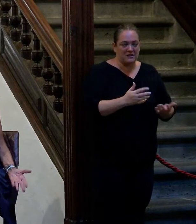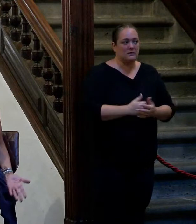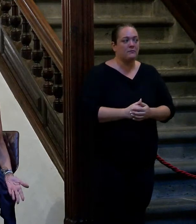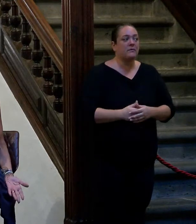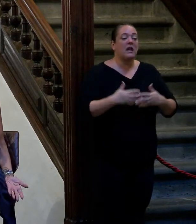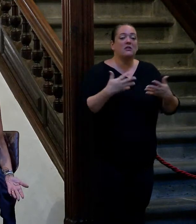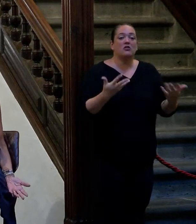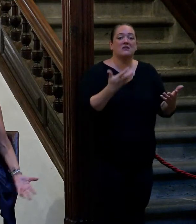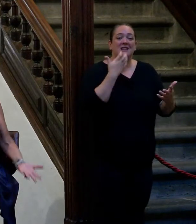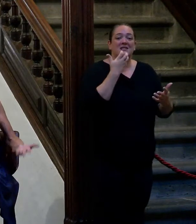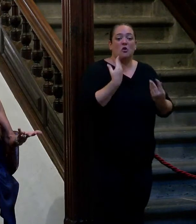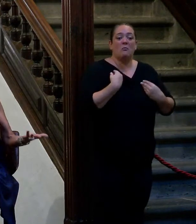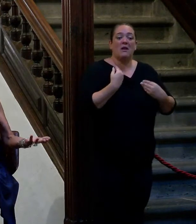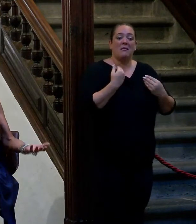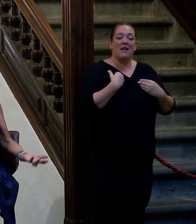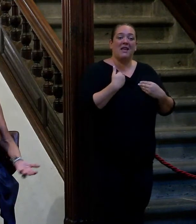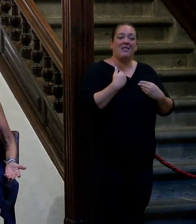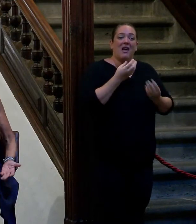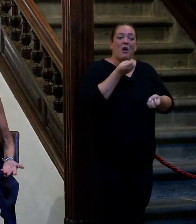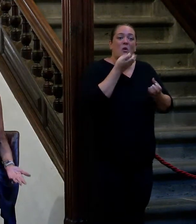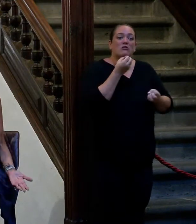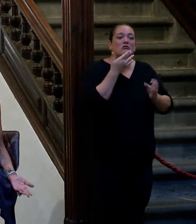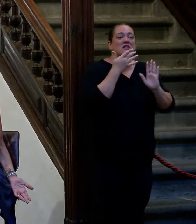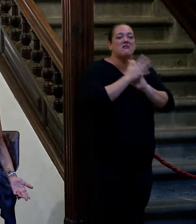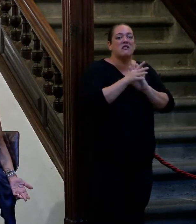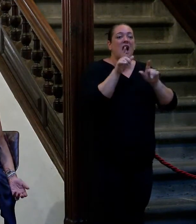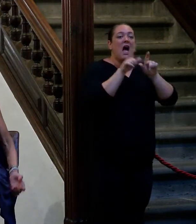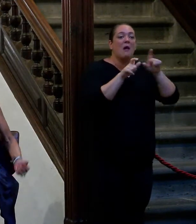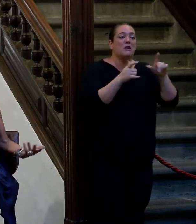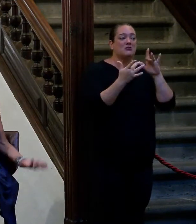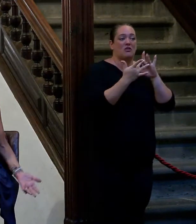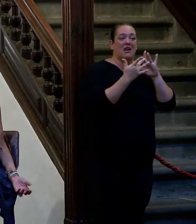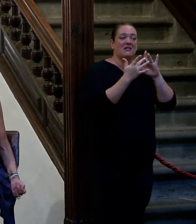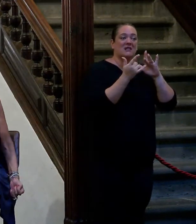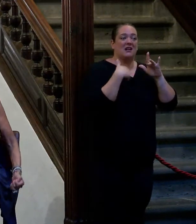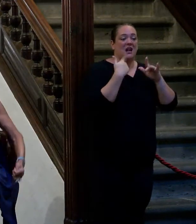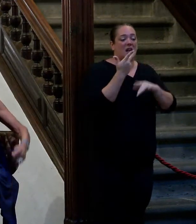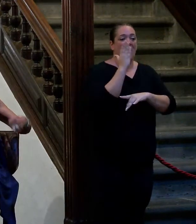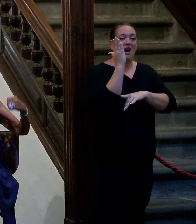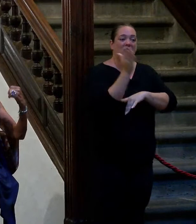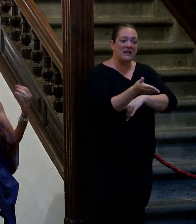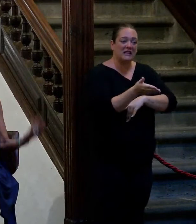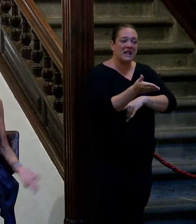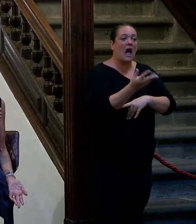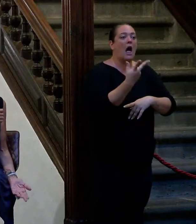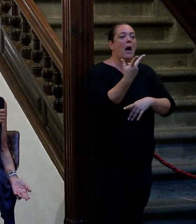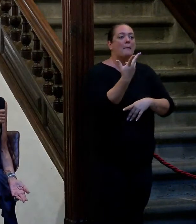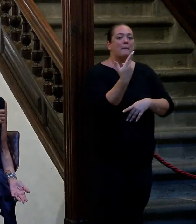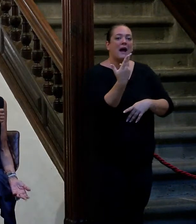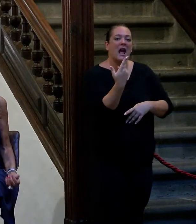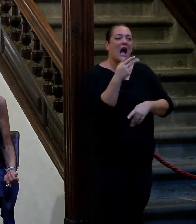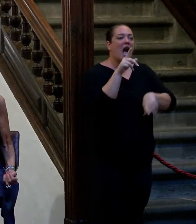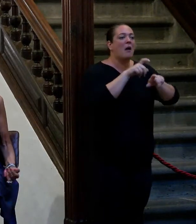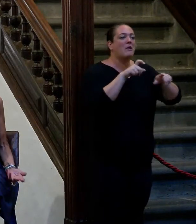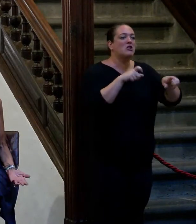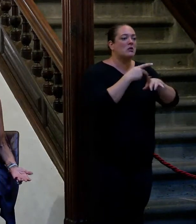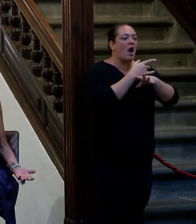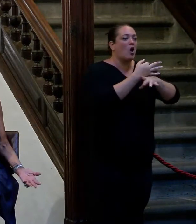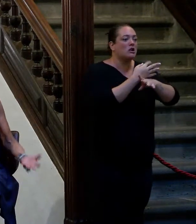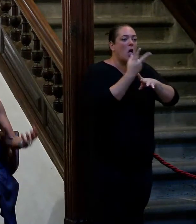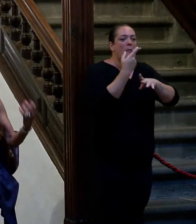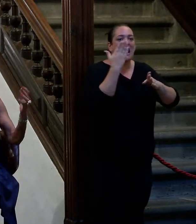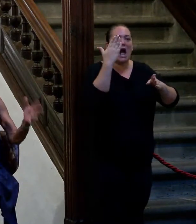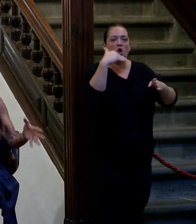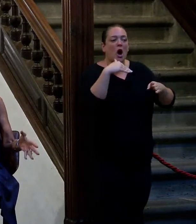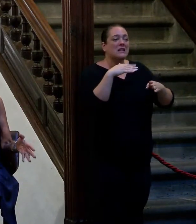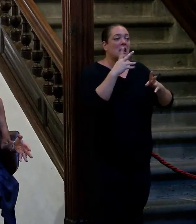si hago un repaso en mi vida tengo que salpicar a la de la gente con la que he vivido a las parejas a la gente con la que me ha costado y he tenido aventuras y a lo mejor no han sido parejas